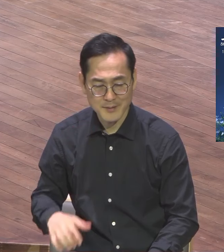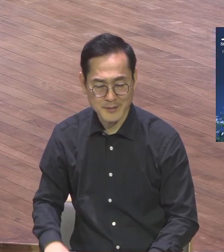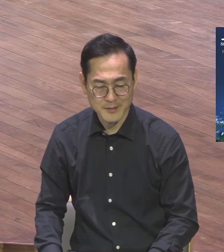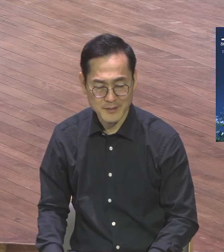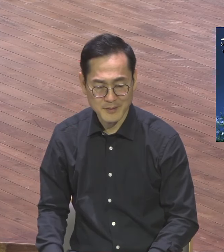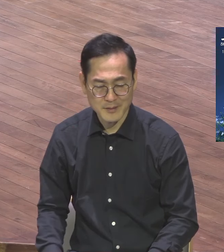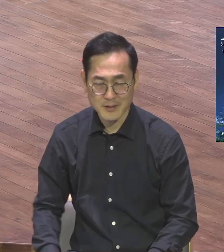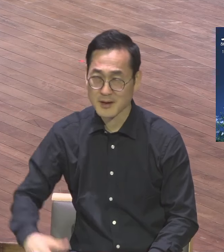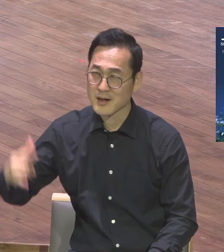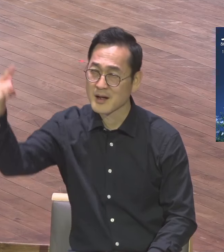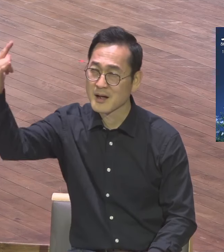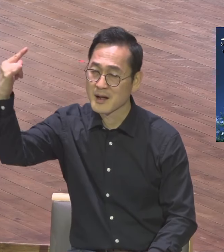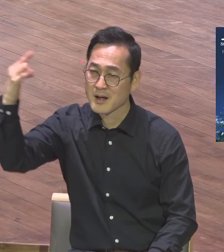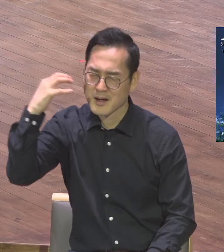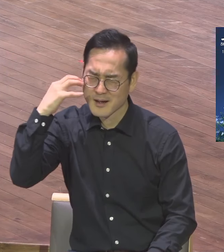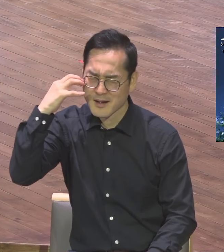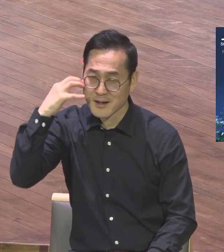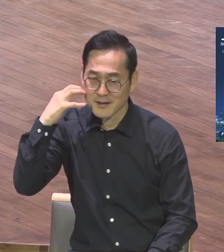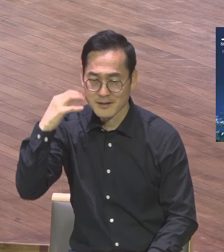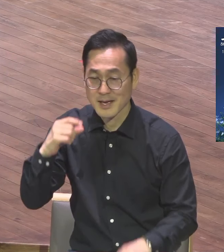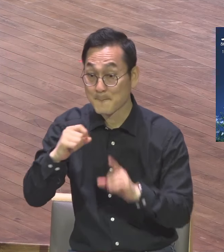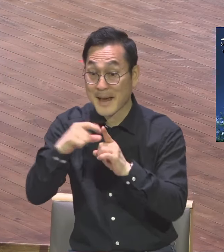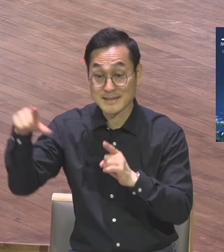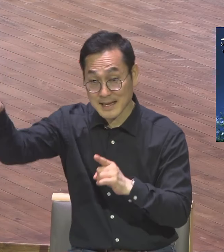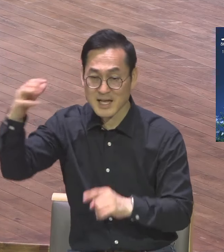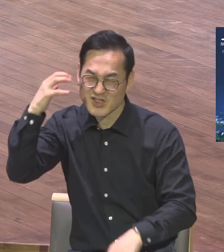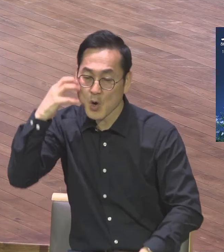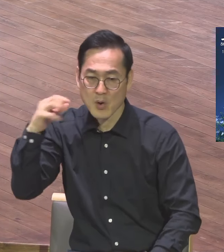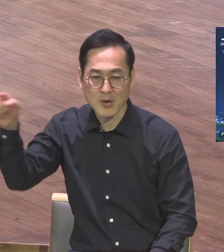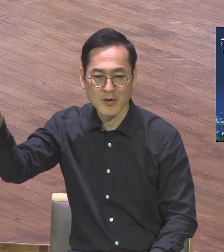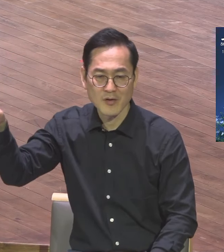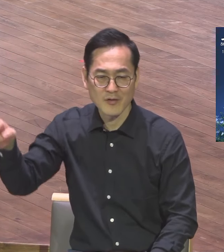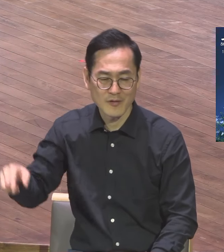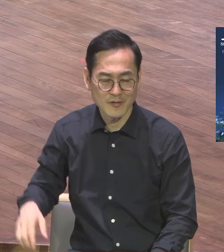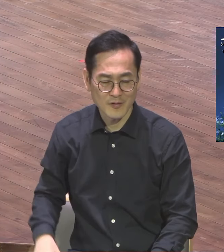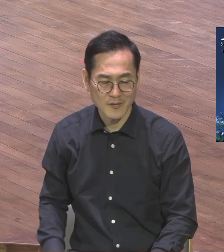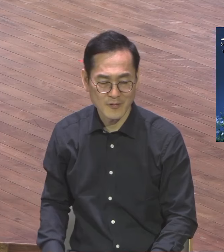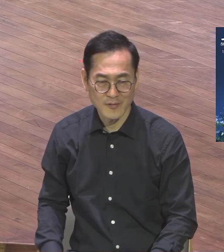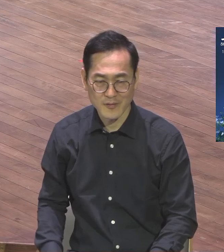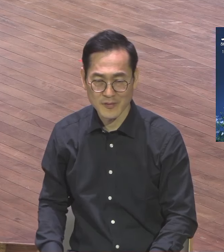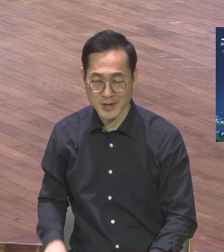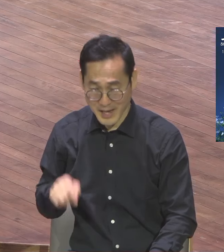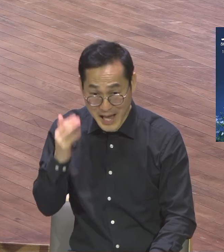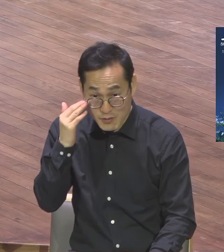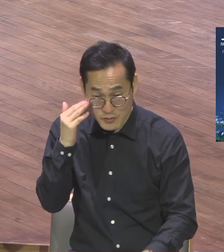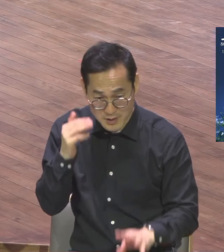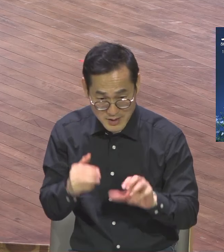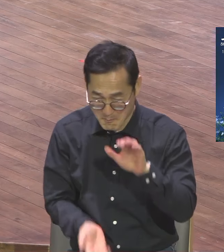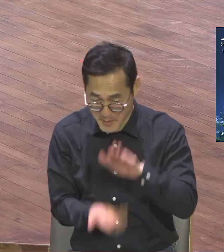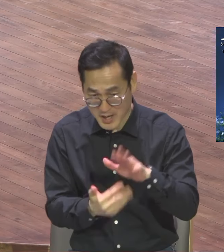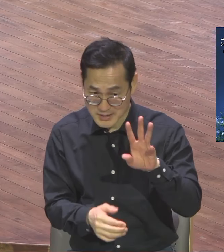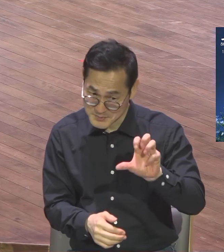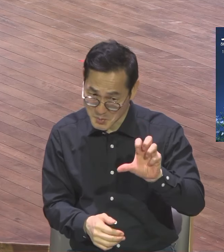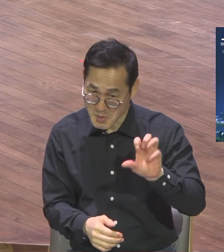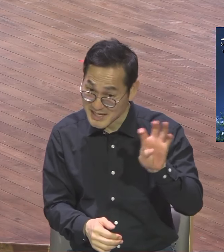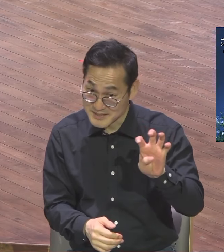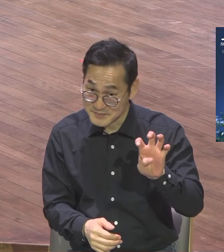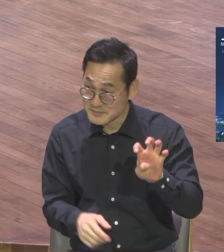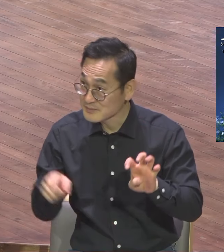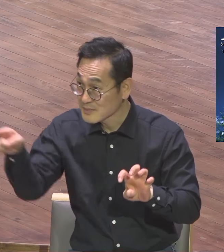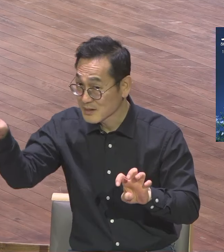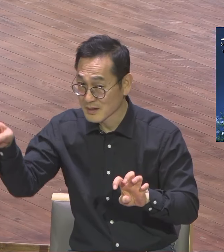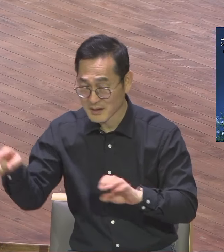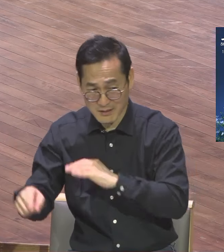팔레스타인이 덥거든요. 50도. 우리나라는 30도만 넘으면 덥다 하는데 30도가 아니에요. 두 분은 왜 쓴 줄 아세요? 워낙